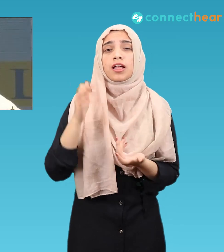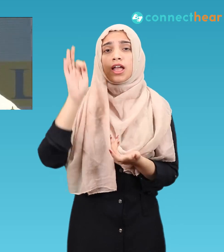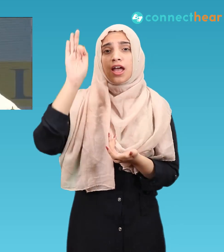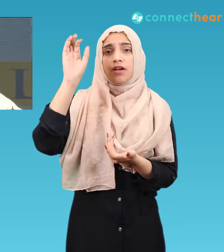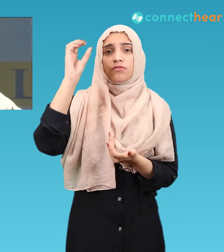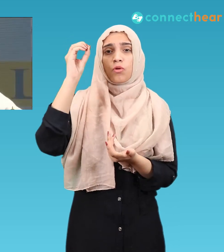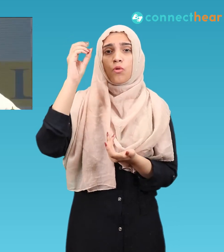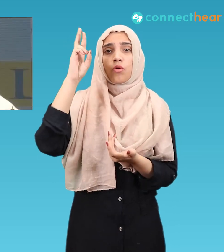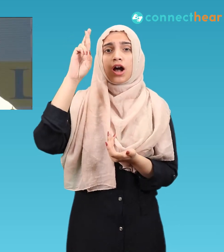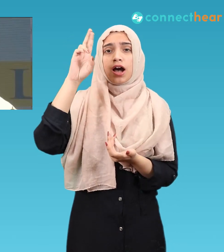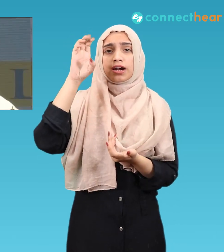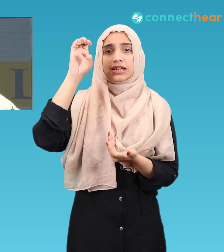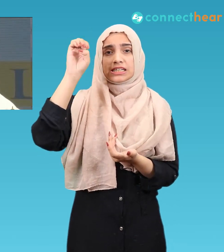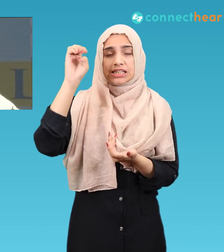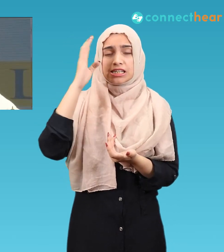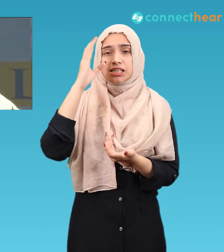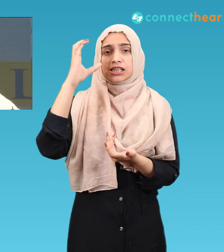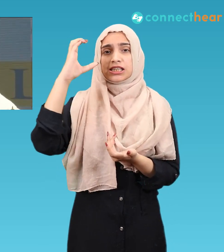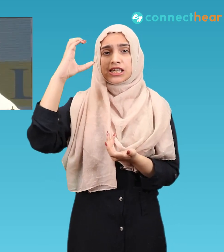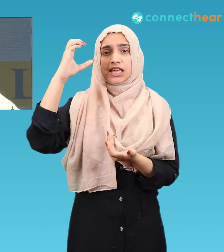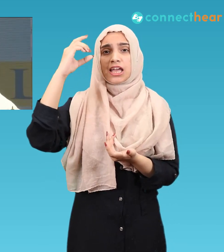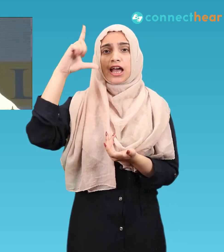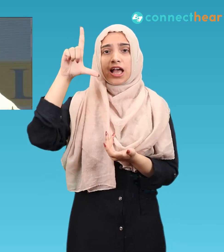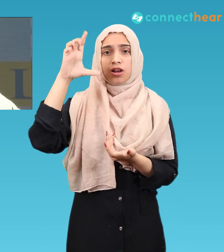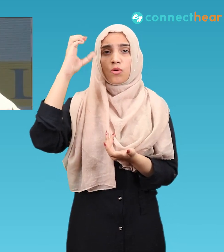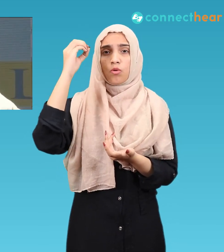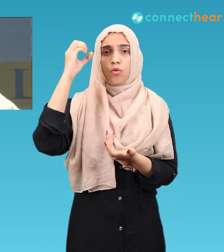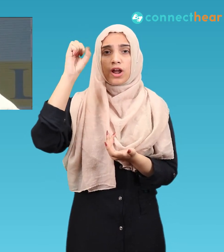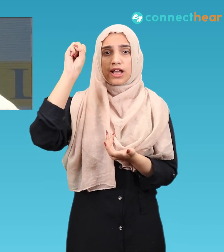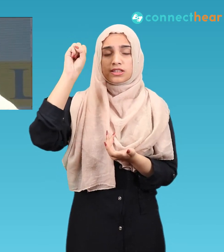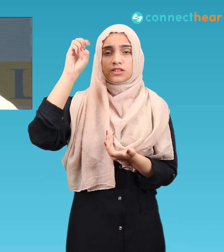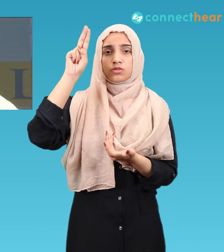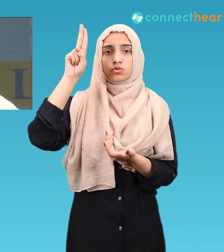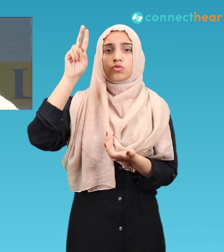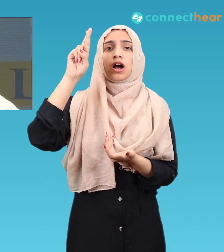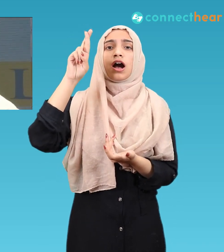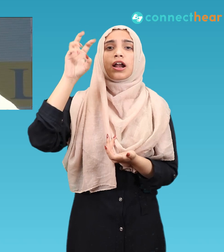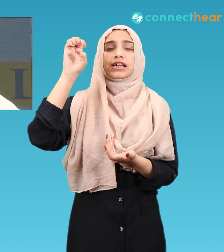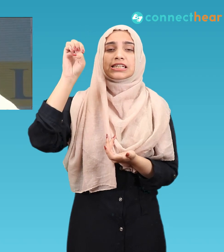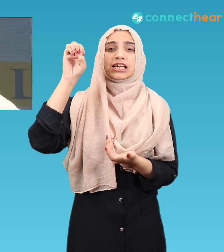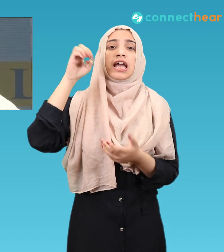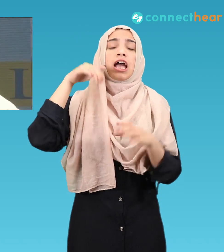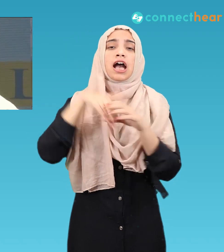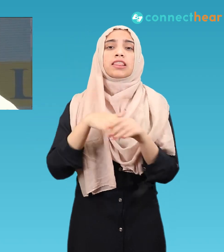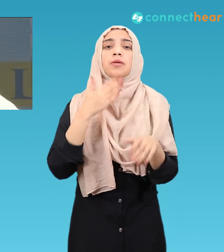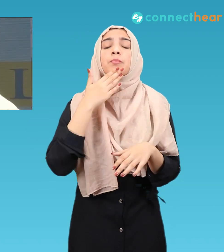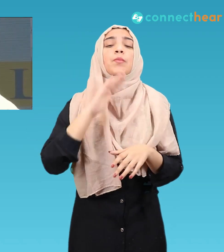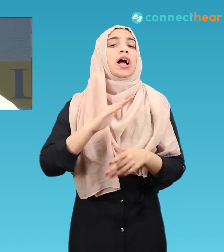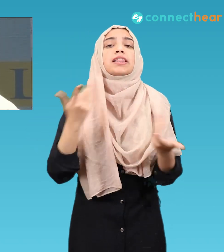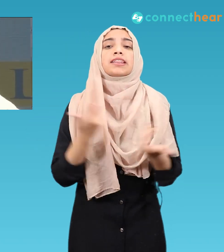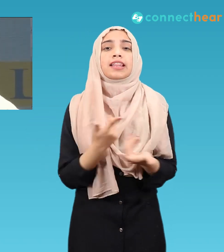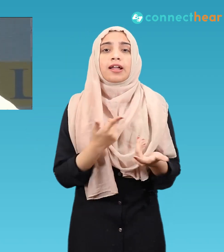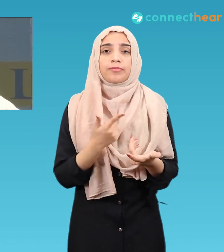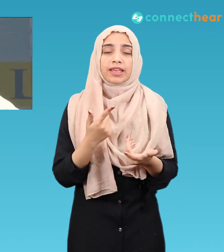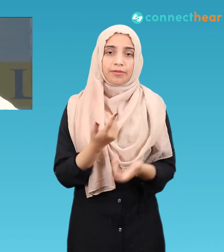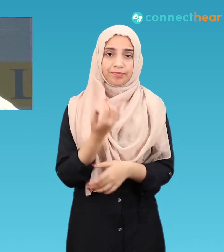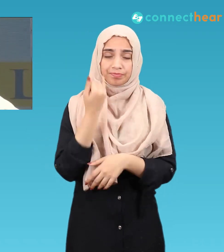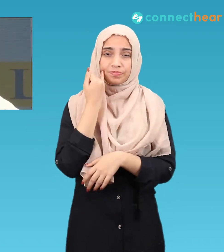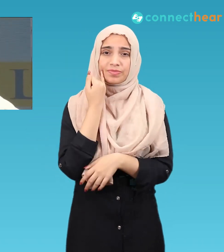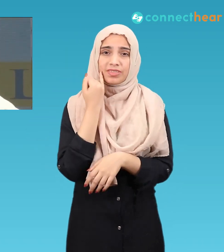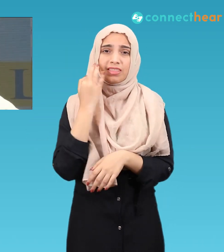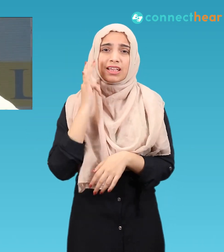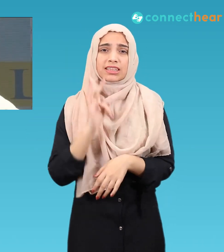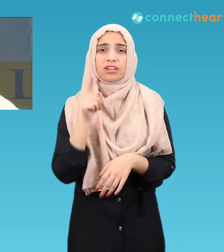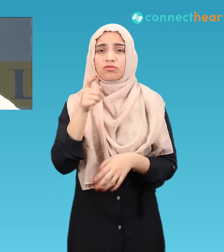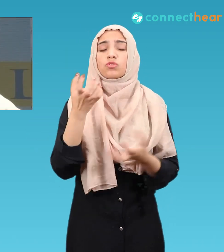तो बैंक पैसे नहीं देते थे, कर्जे ही नहीं देते थे। तो आज अगर हमें डिले हुआ है, हम ये जो हमने वादा